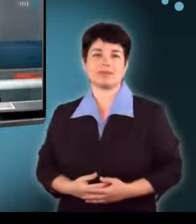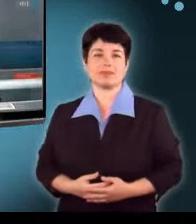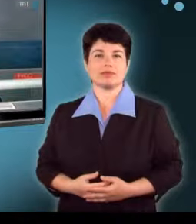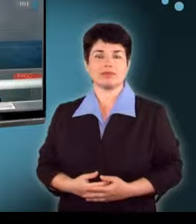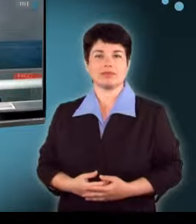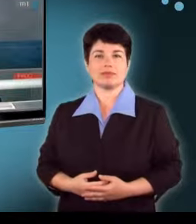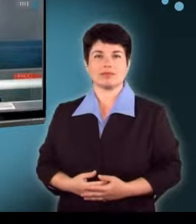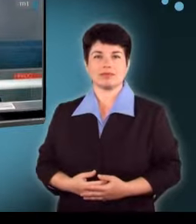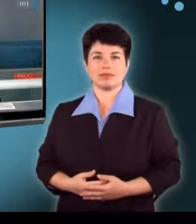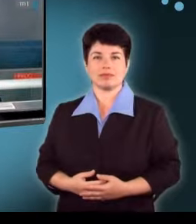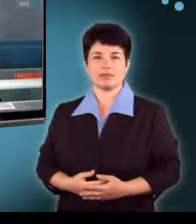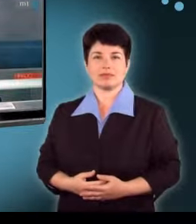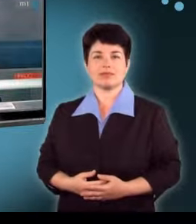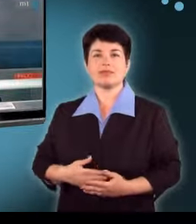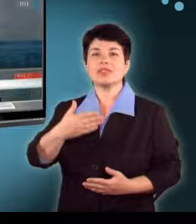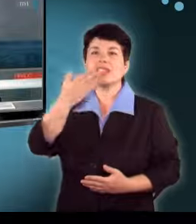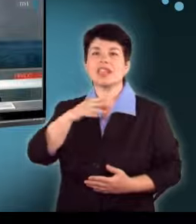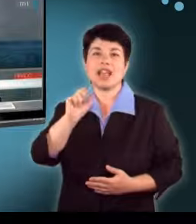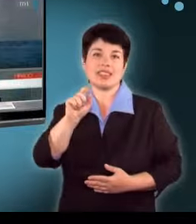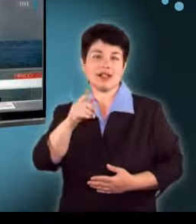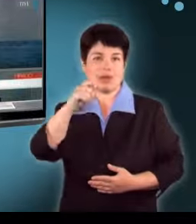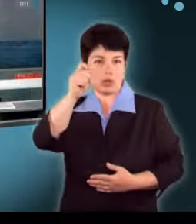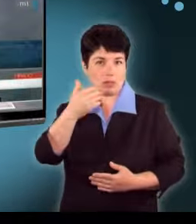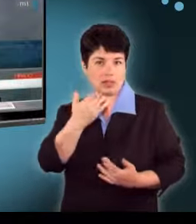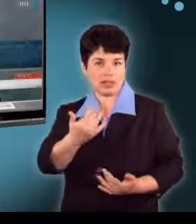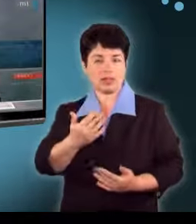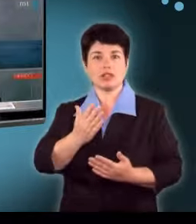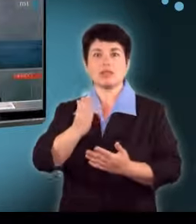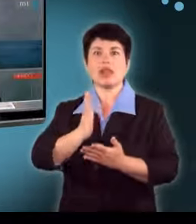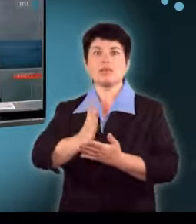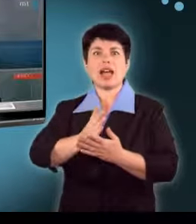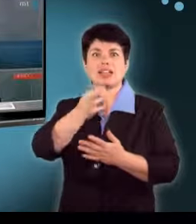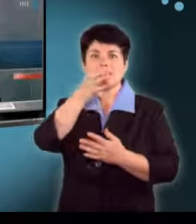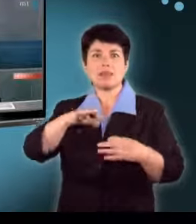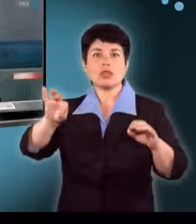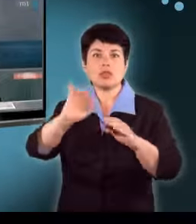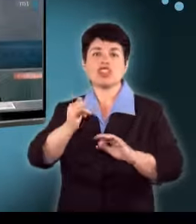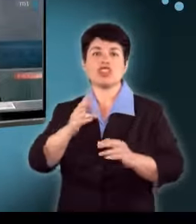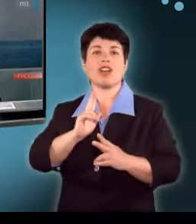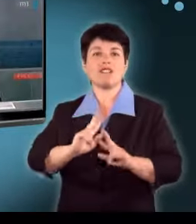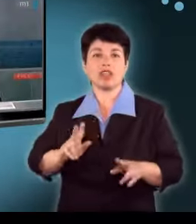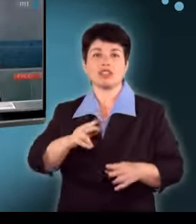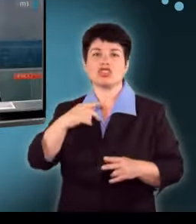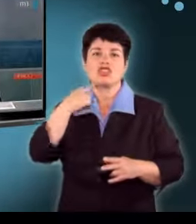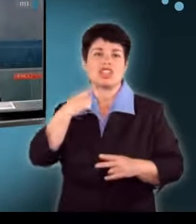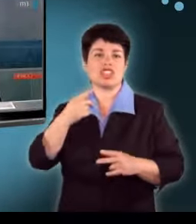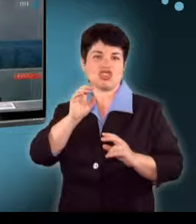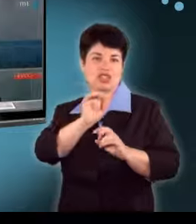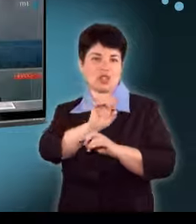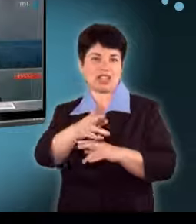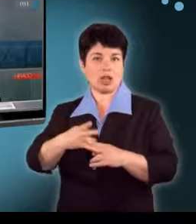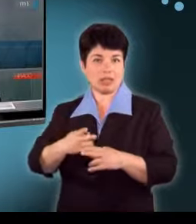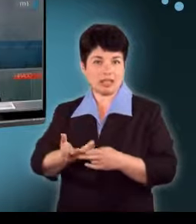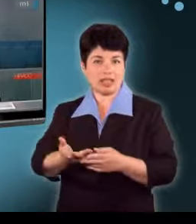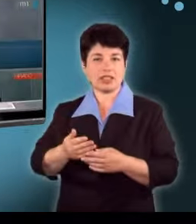Hírek délben, jó napot kívánok! Már Németországban is van sertésinfluenzás beteg, egyszerre három. Először egy 22 éves nőnél